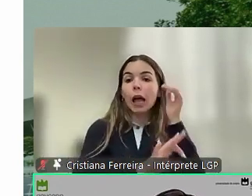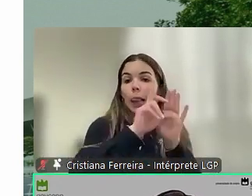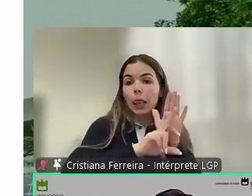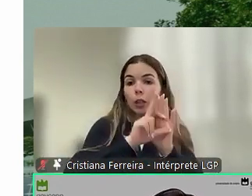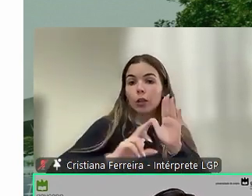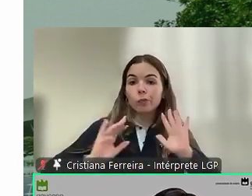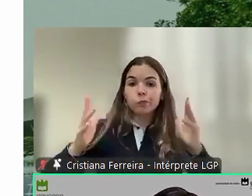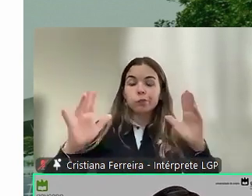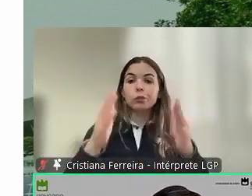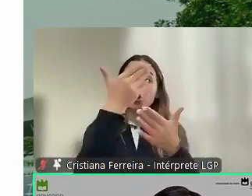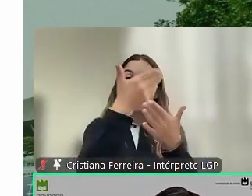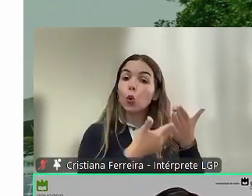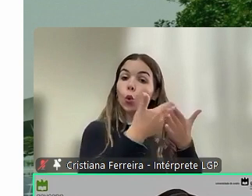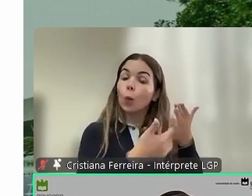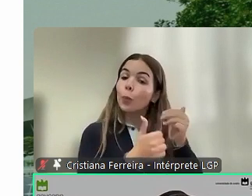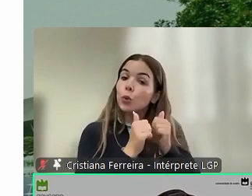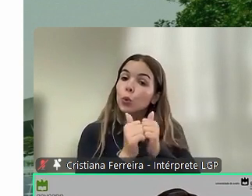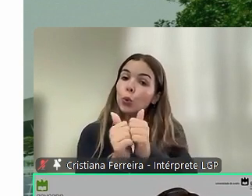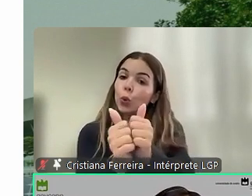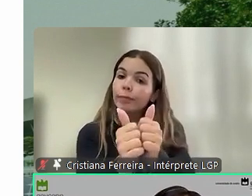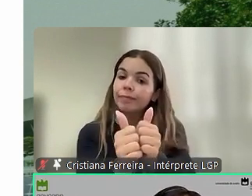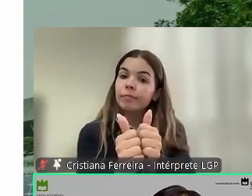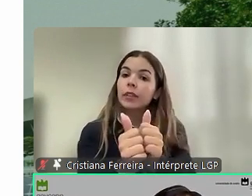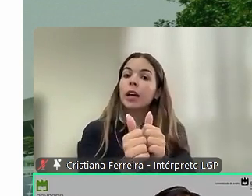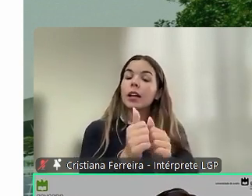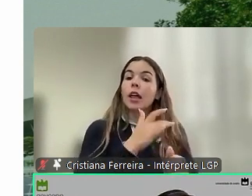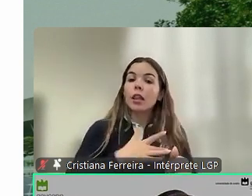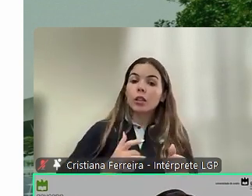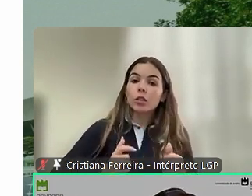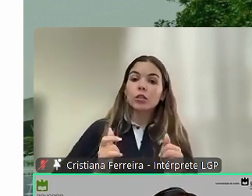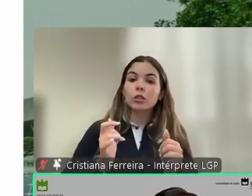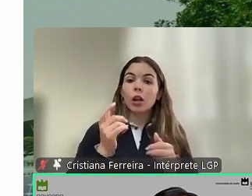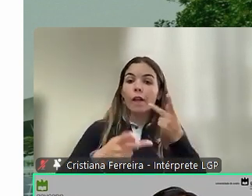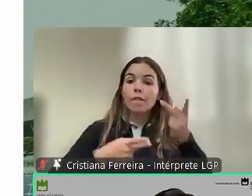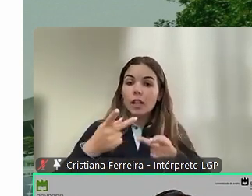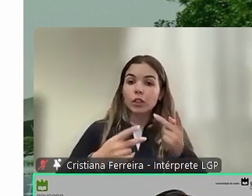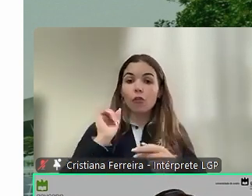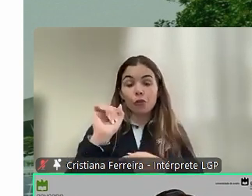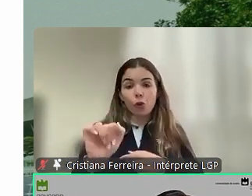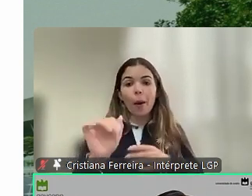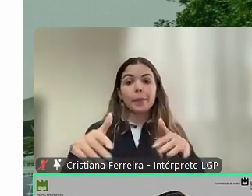um documento que acompanha o plano diretor municipal no momento da sua avaliação. Ou